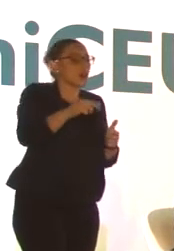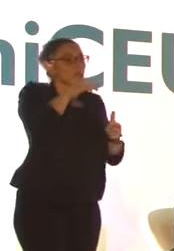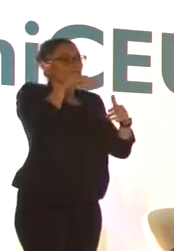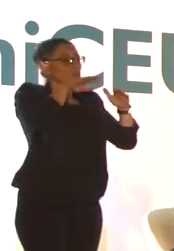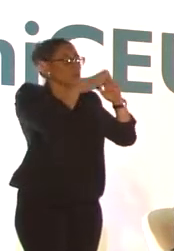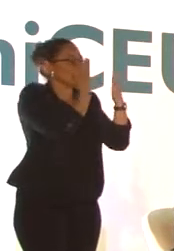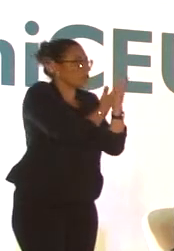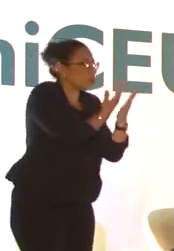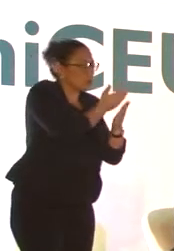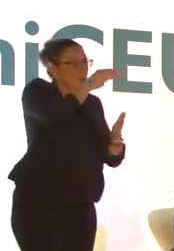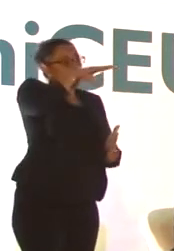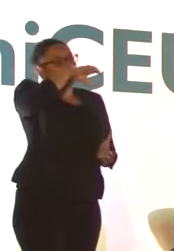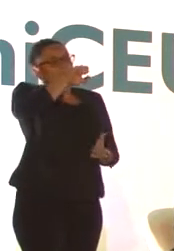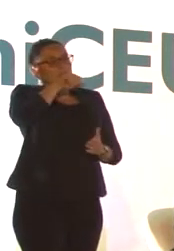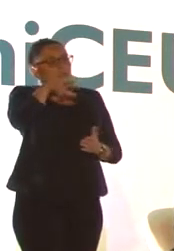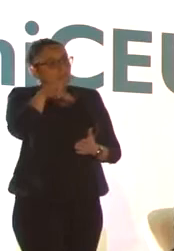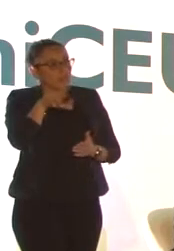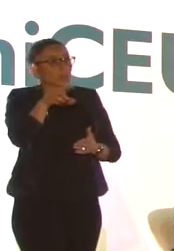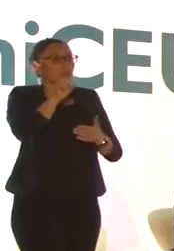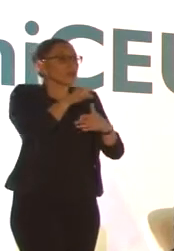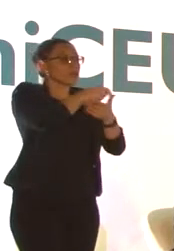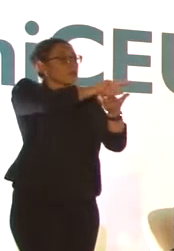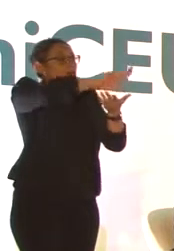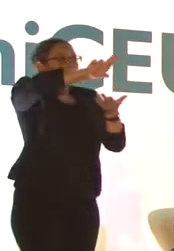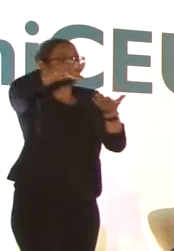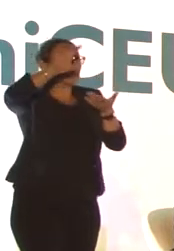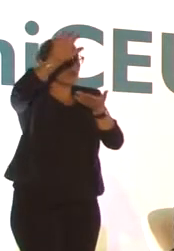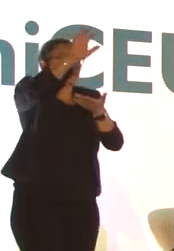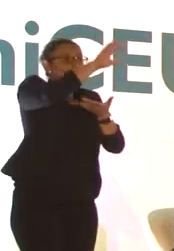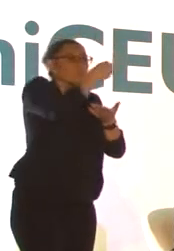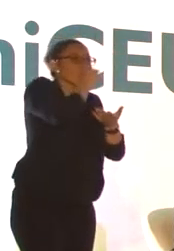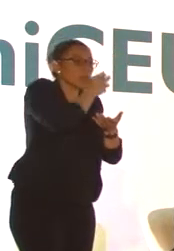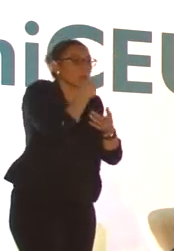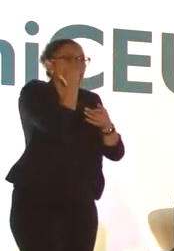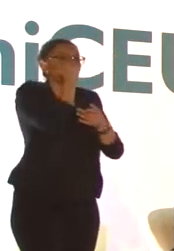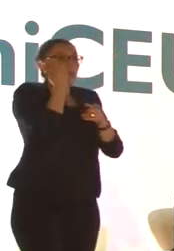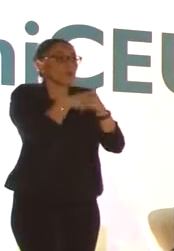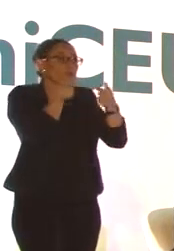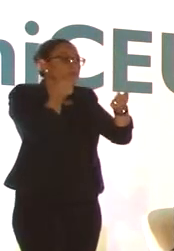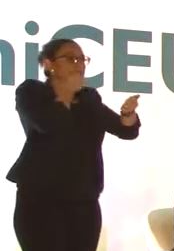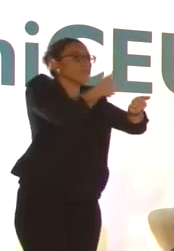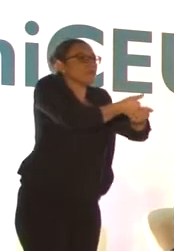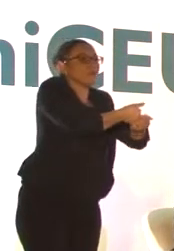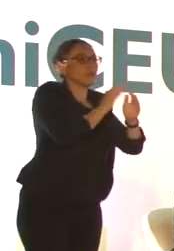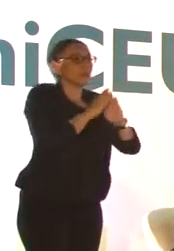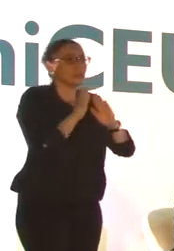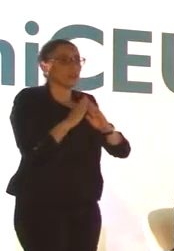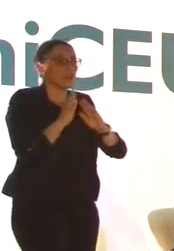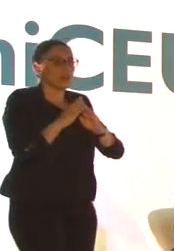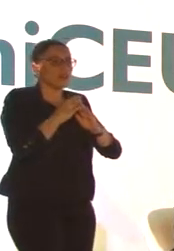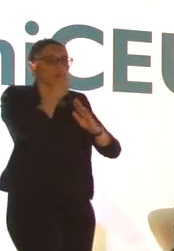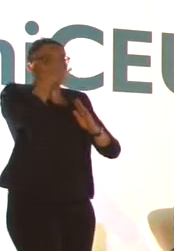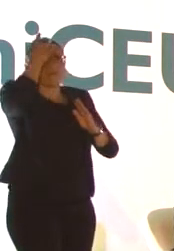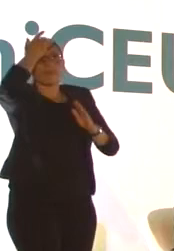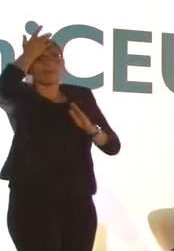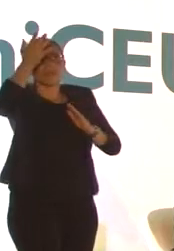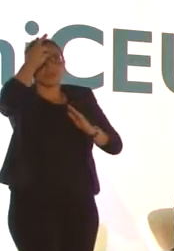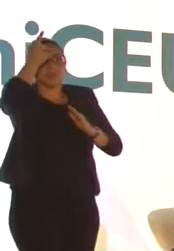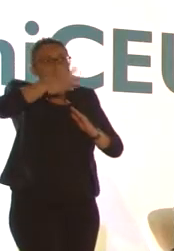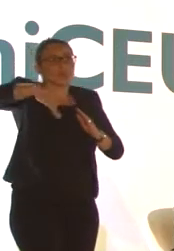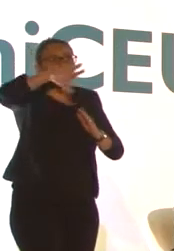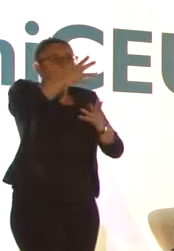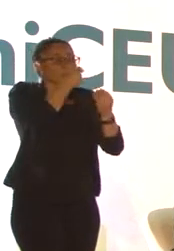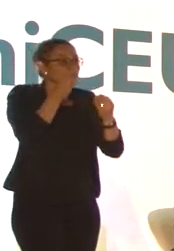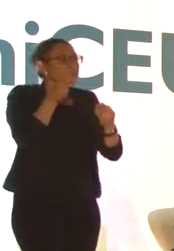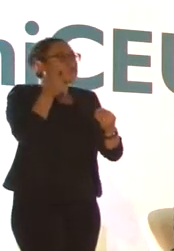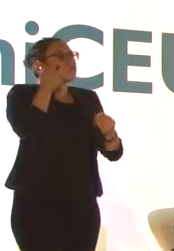de lazer, que é um espaço de educação, mas ajudar essas pessoas a terem uma formação perto da sua casa, a gente vai cumprir